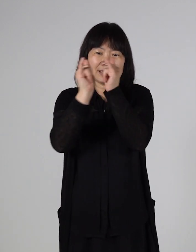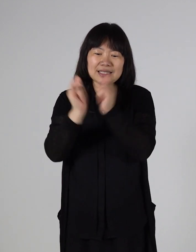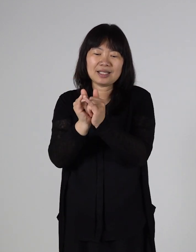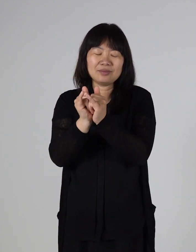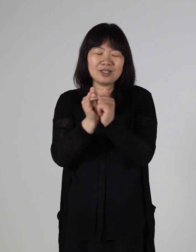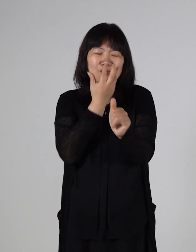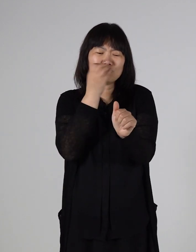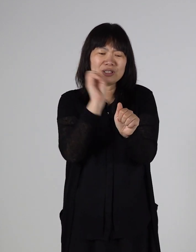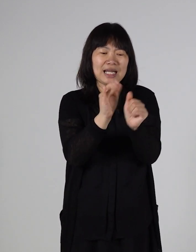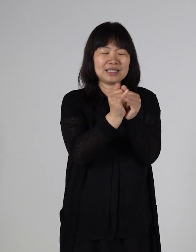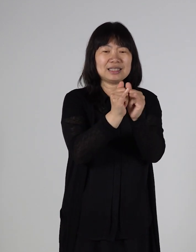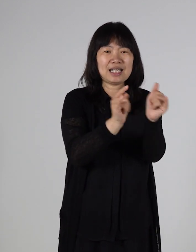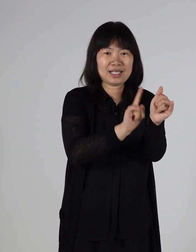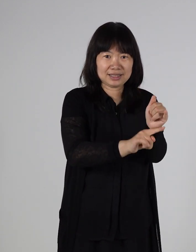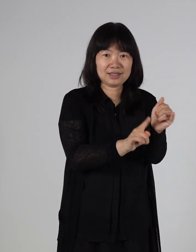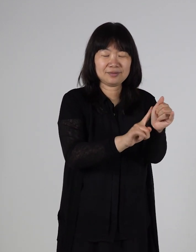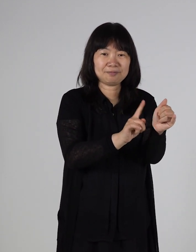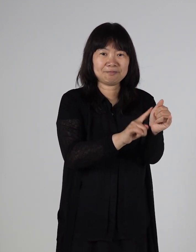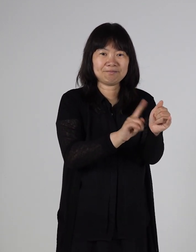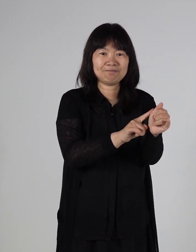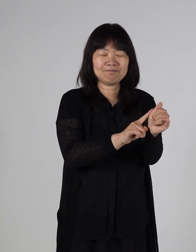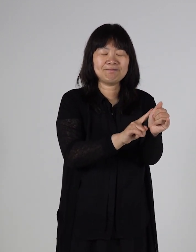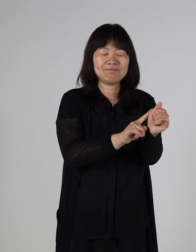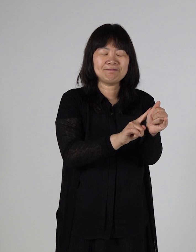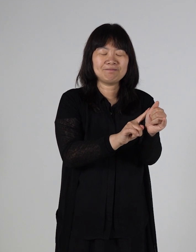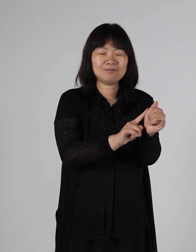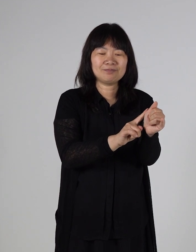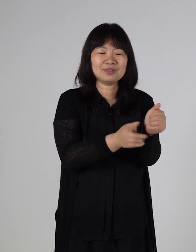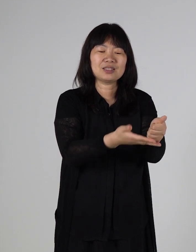이 제자들은 사회적으로